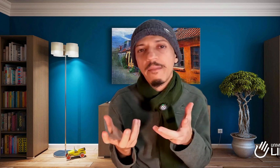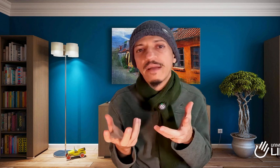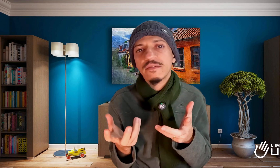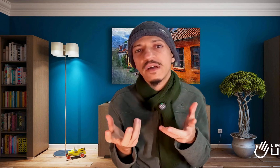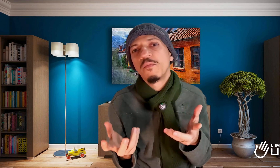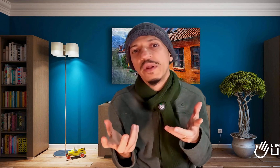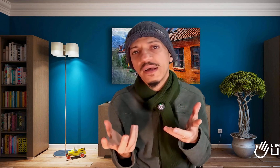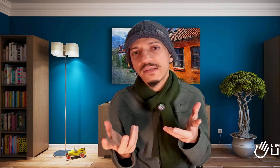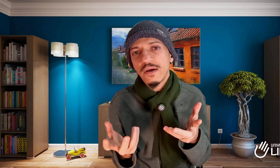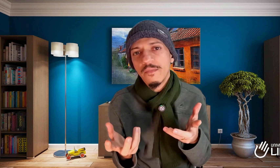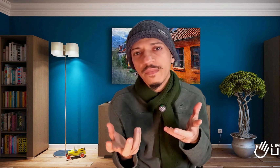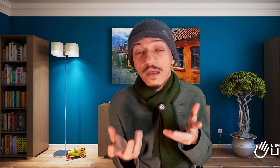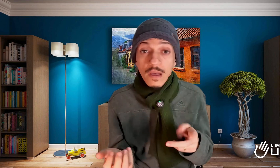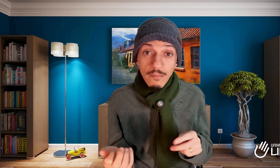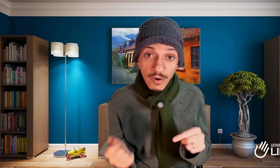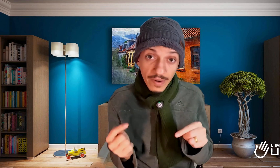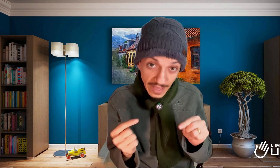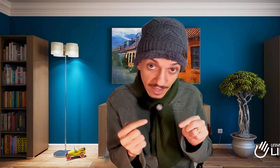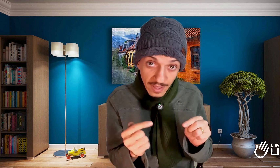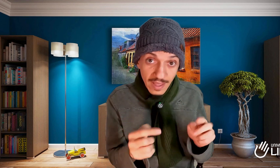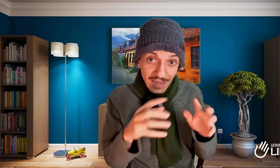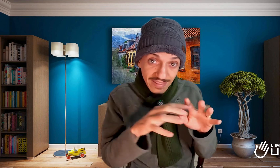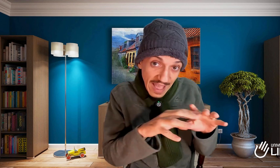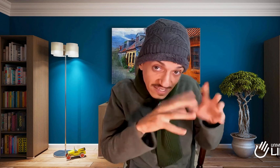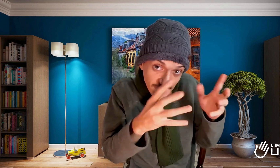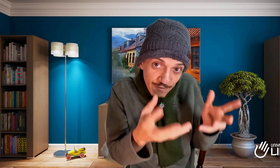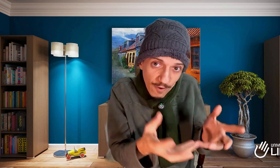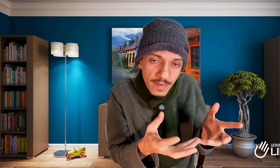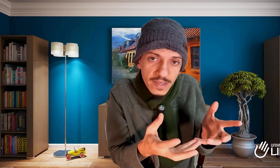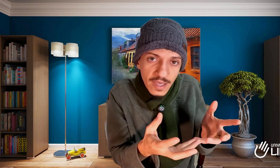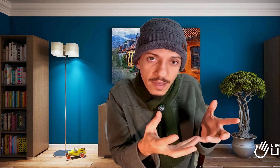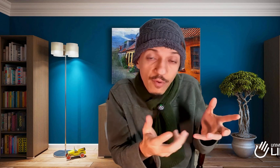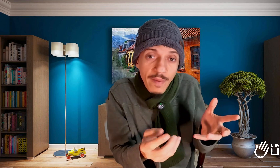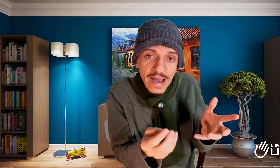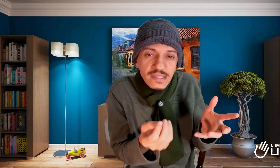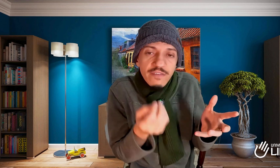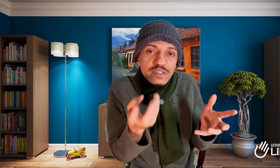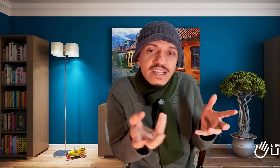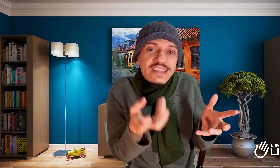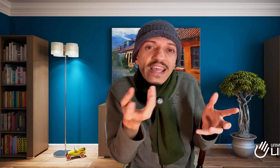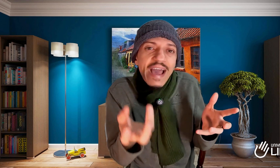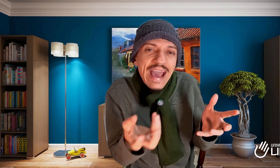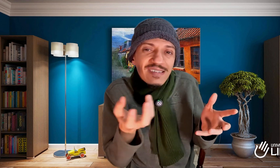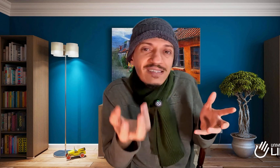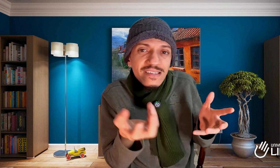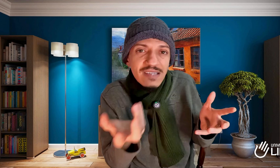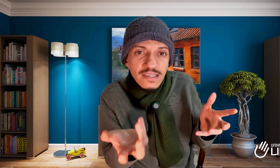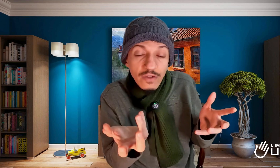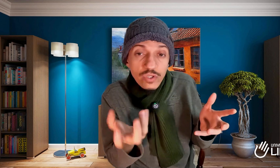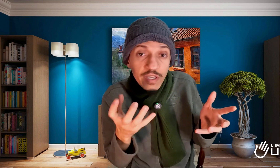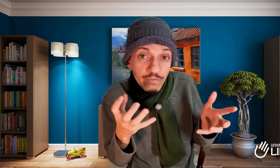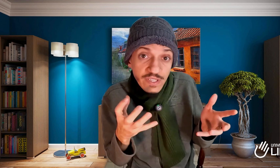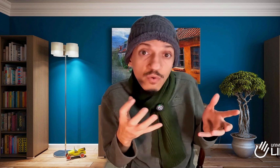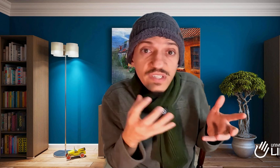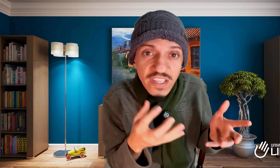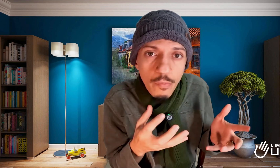da comunicação. Porém, dessa forma aqui, por mais que você tenha essa sensação de que você conseguiu